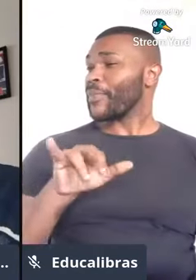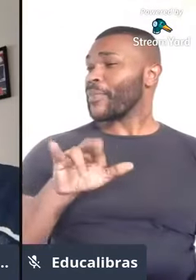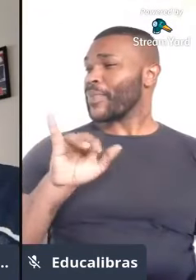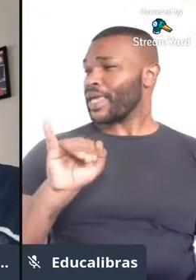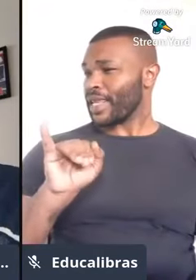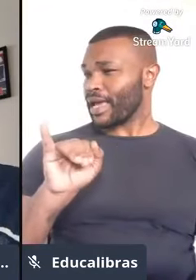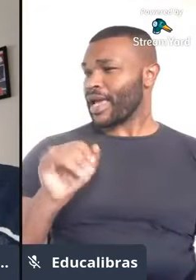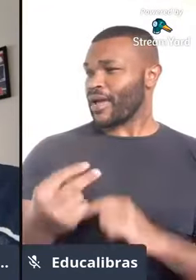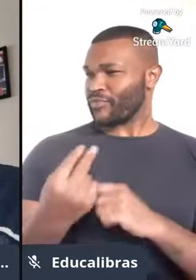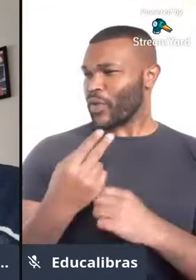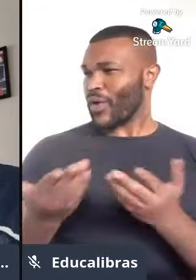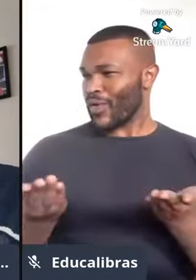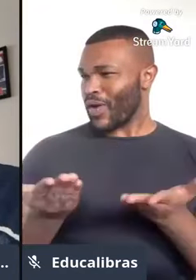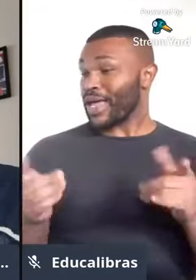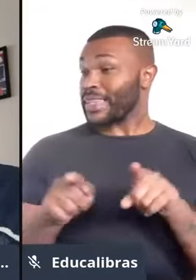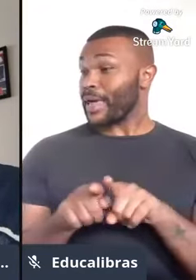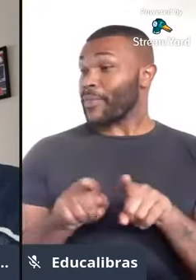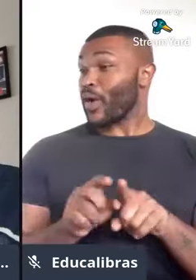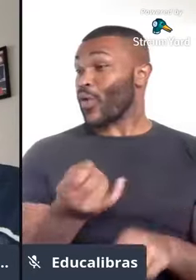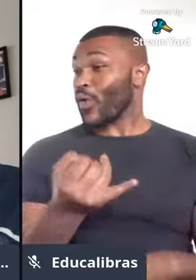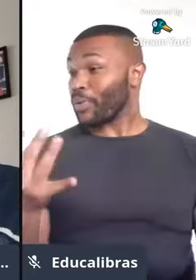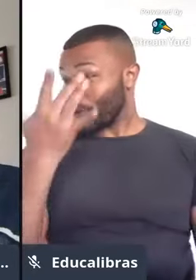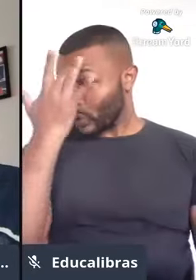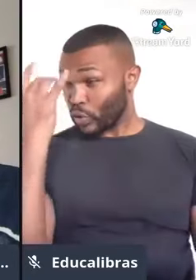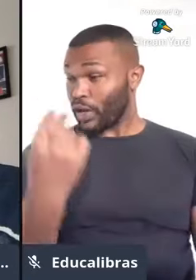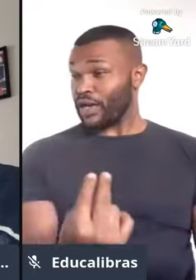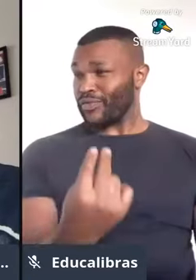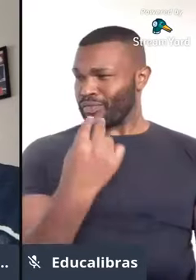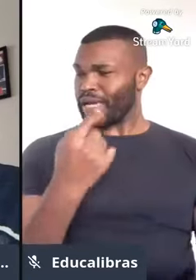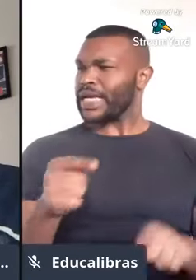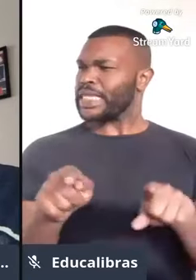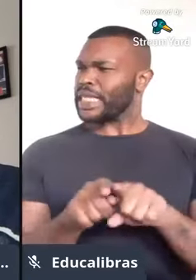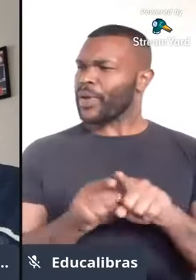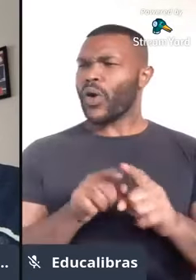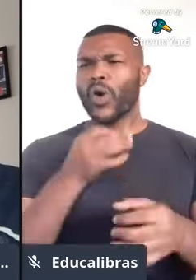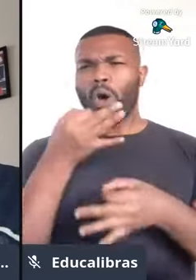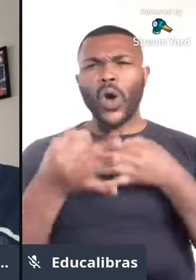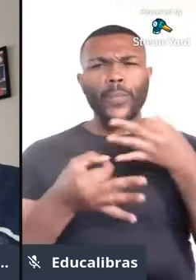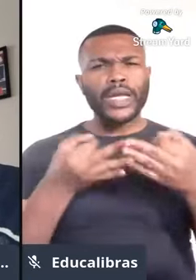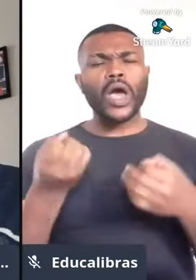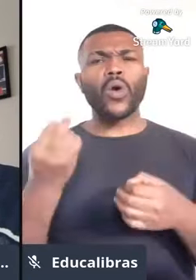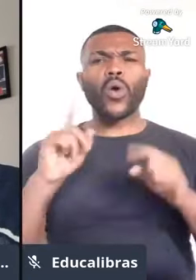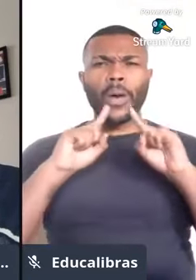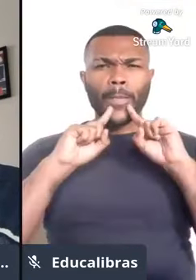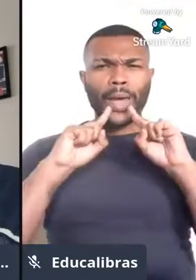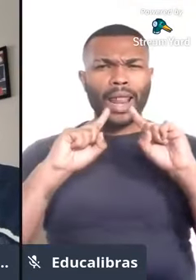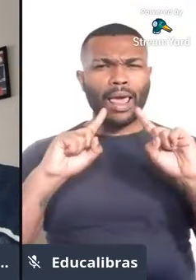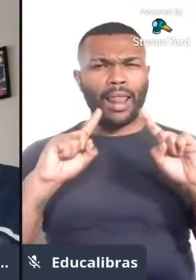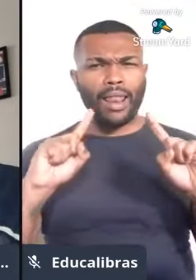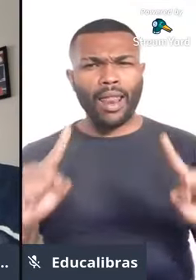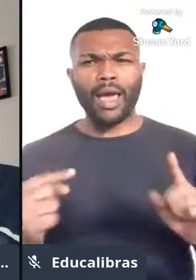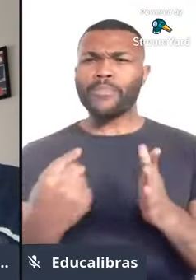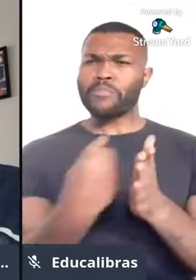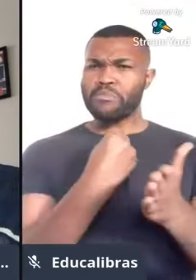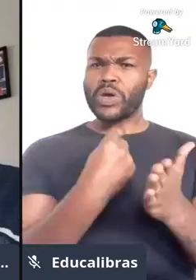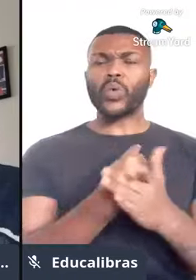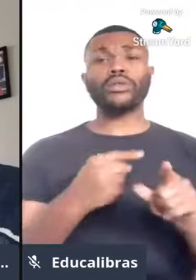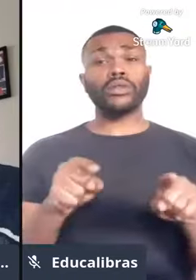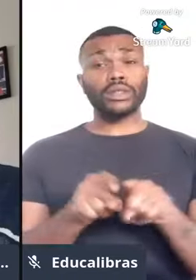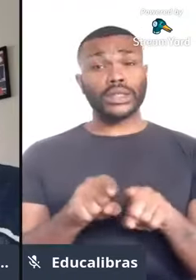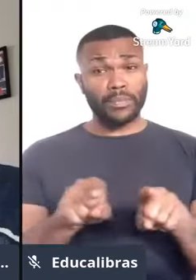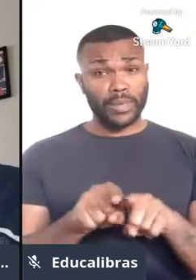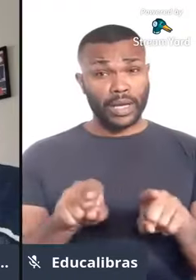agora, e as pessoas já entram se posicionando, reclamando, fazendo perguntas, né? Você está tendo